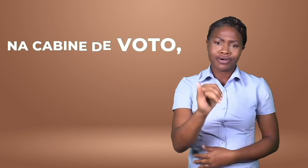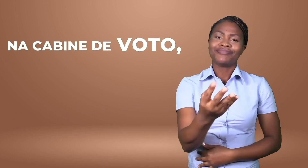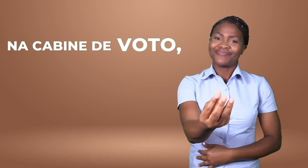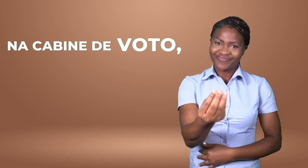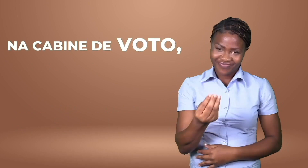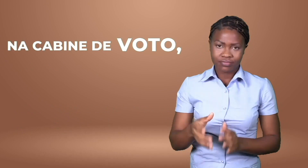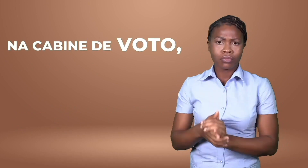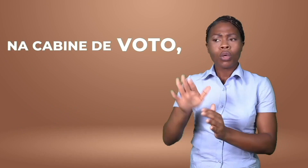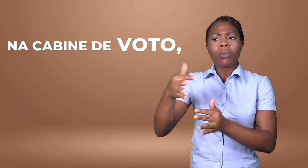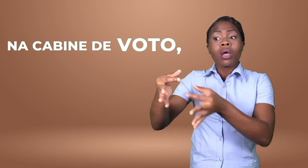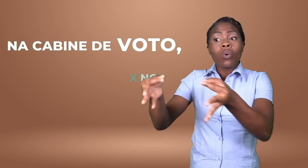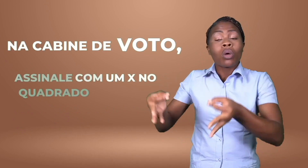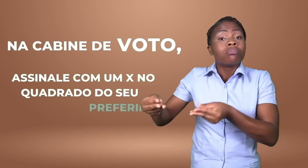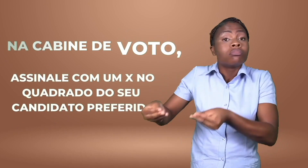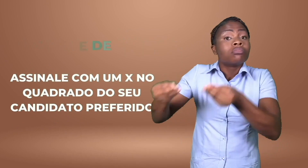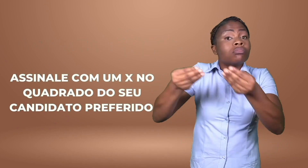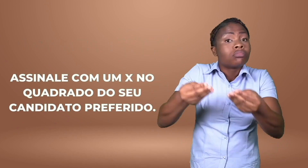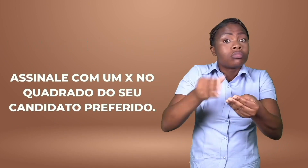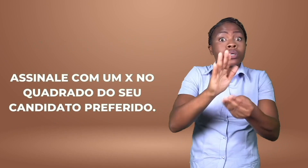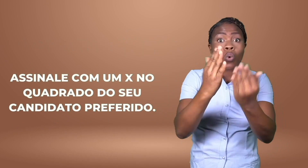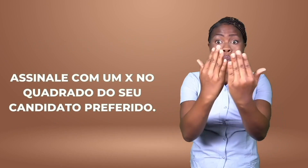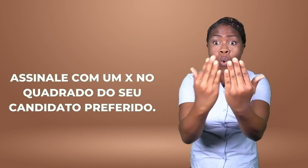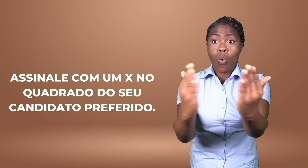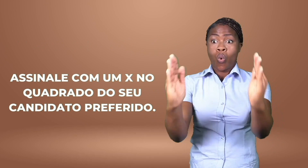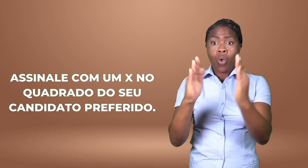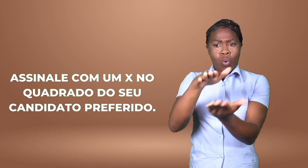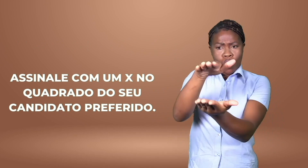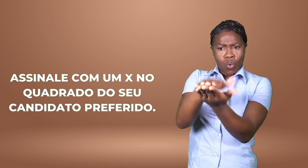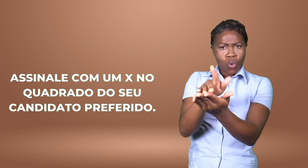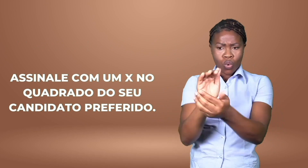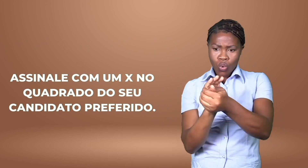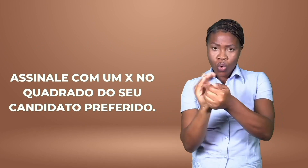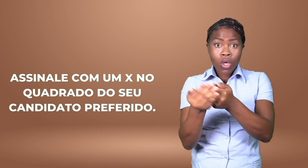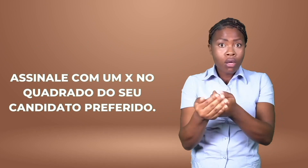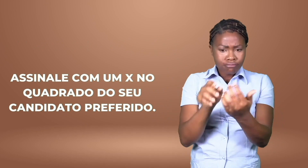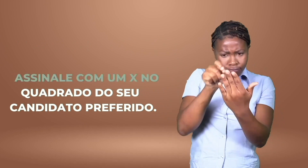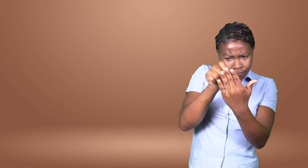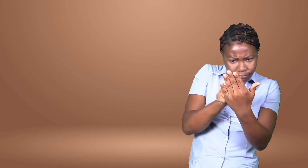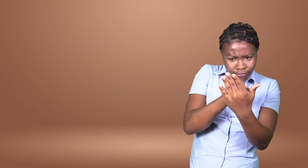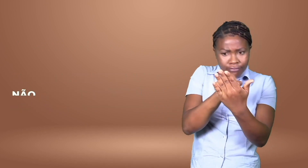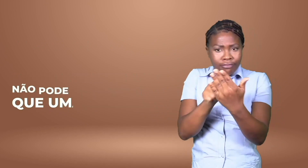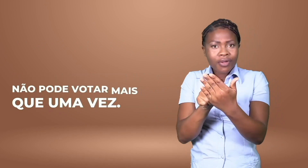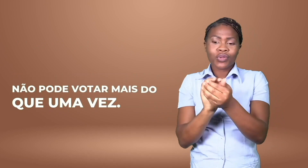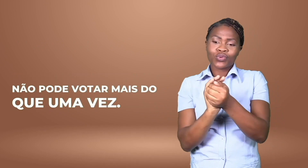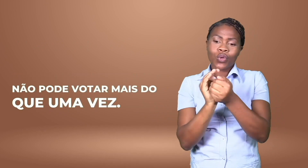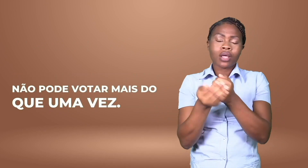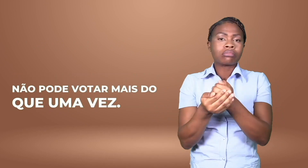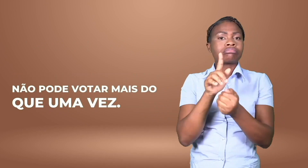com a caneta que lhe encontrar, assinale com um X no quadrado do seu candidato preferido. Não pode votar mais do que uma